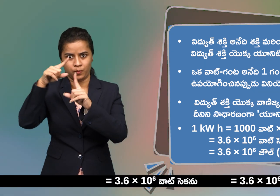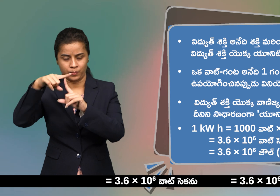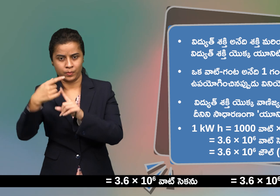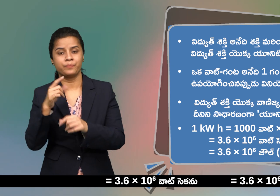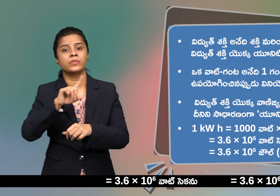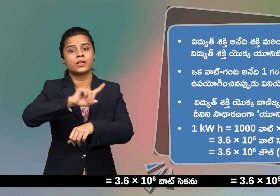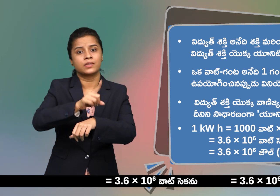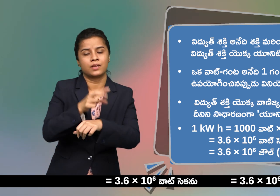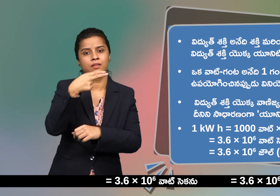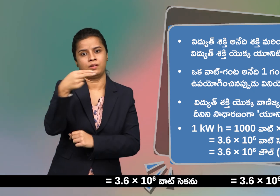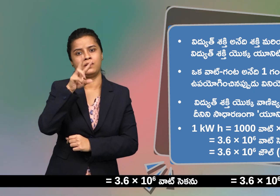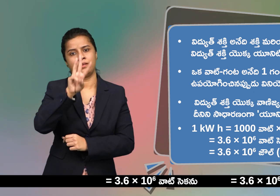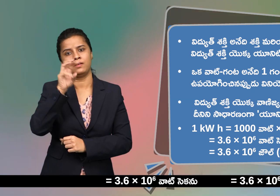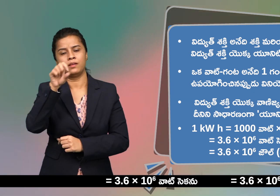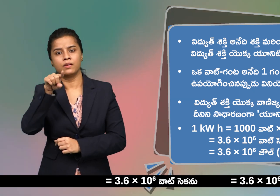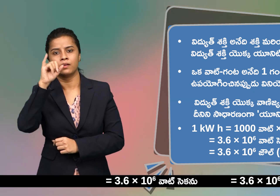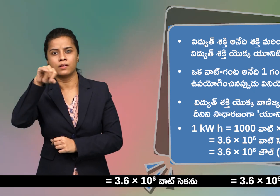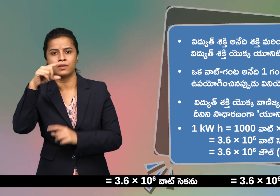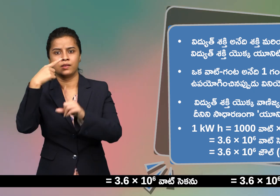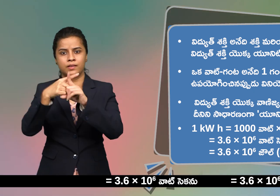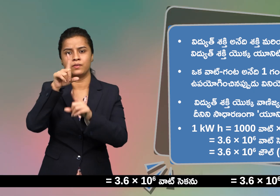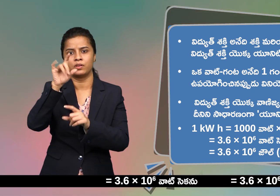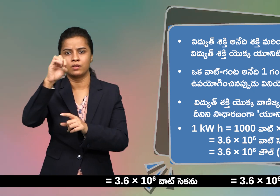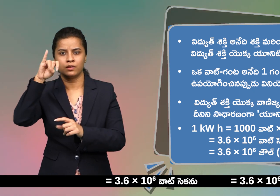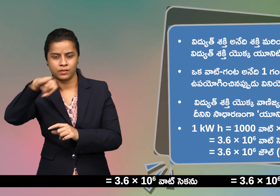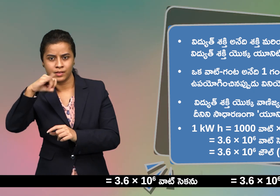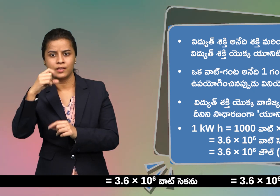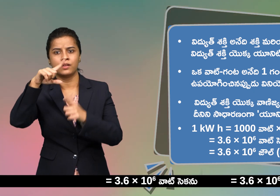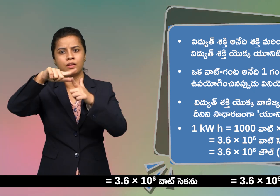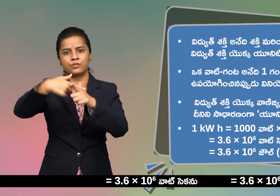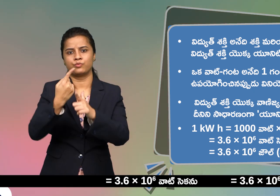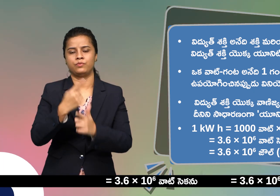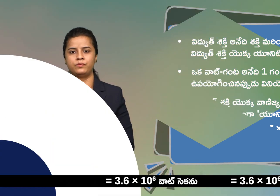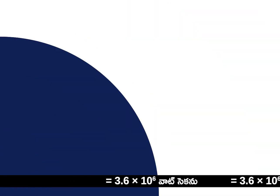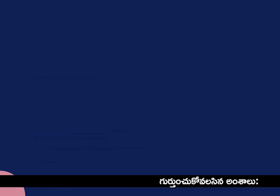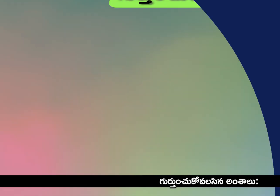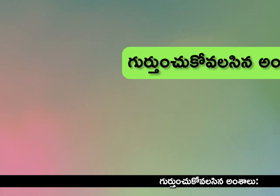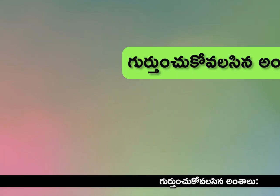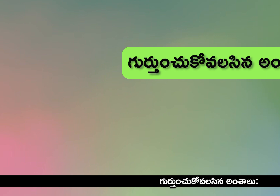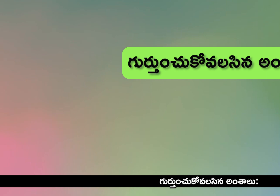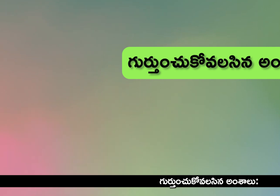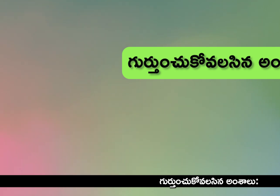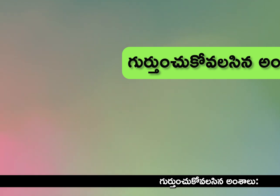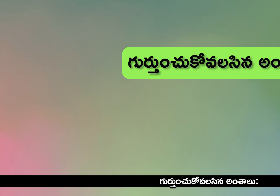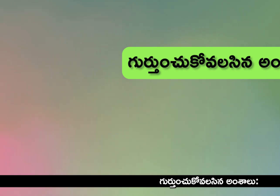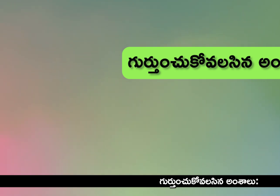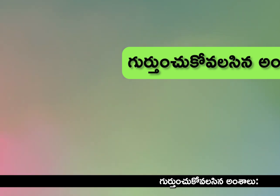సెకను ఈజ్ ఈక్వల్ టు 3.6 ఇంటూ 10 పవర్ 6 జౌల్. గుర్తుంచుకోవలసిన అంశాలు: